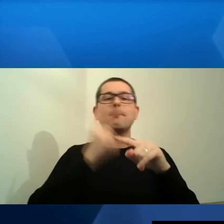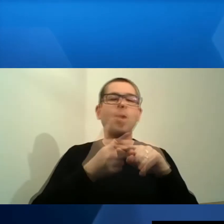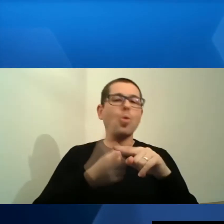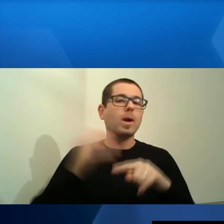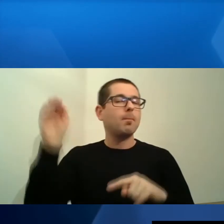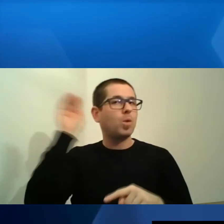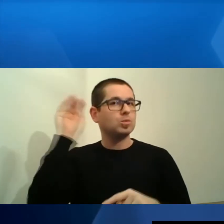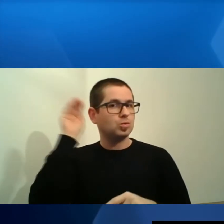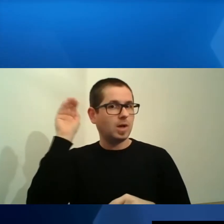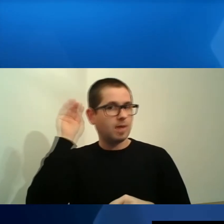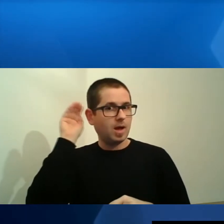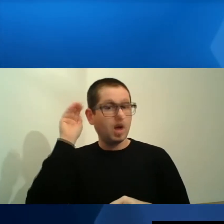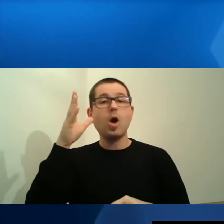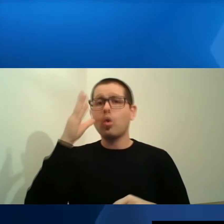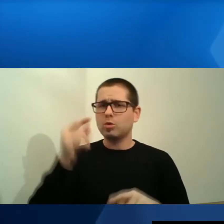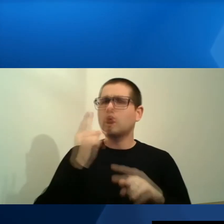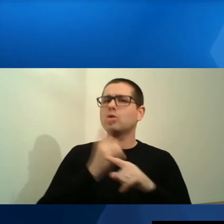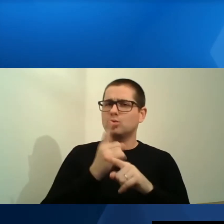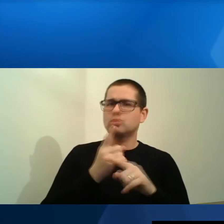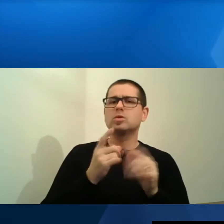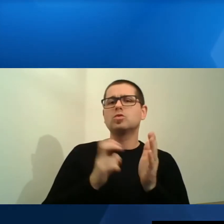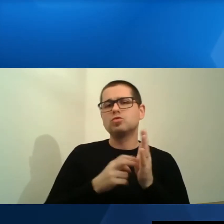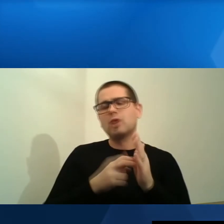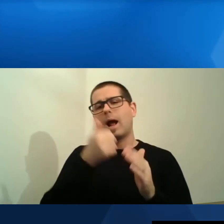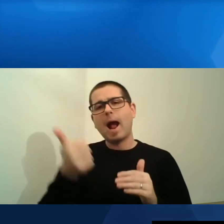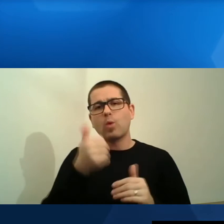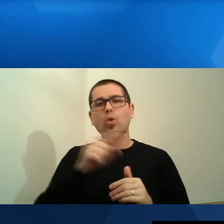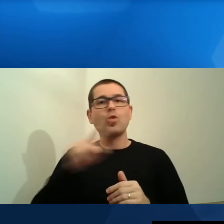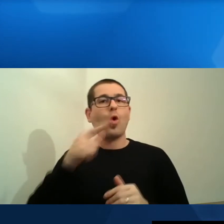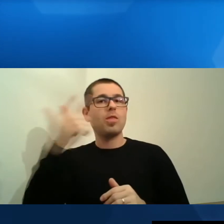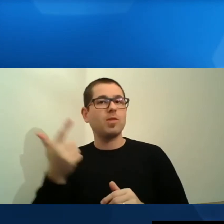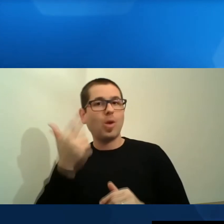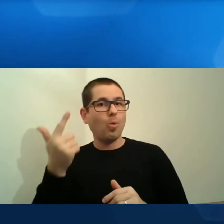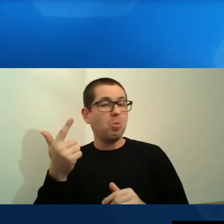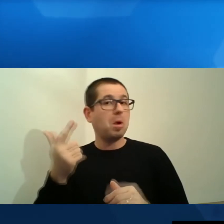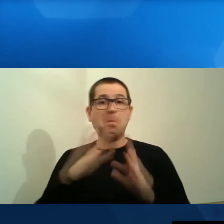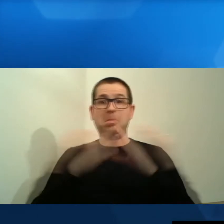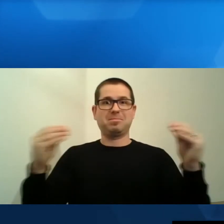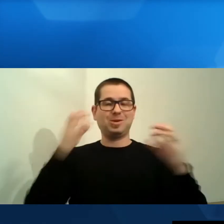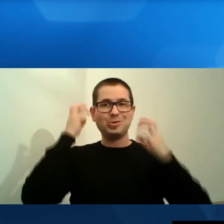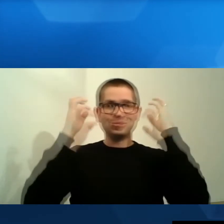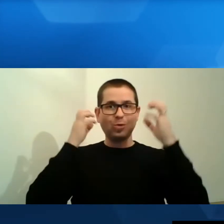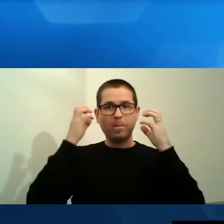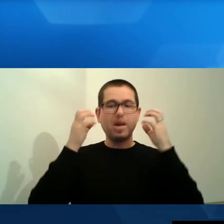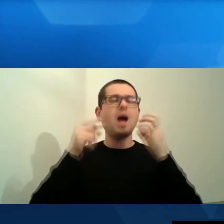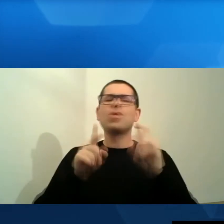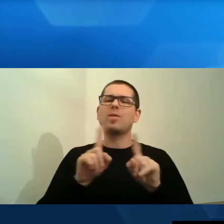poslušanja, ponavadi tudi še kakšno uro do dve bil absolutno brez šuma. Seveda ni to